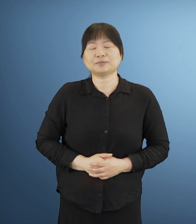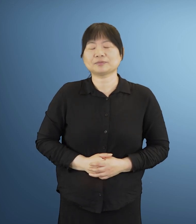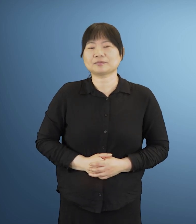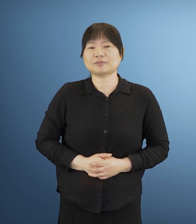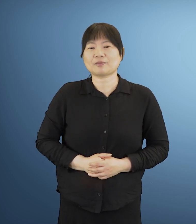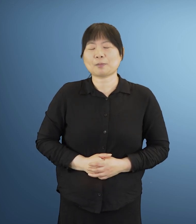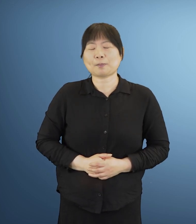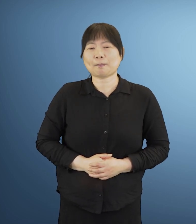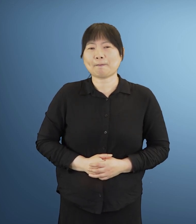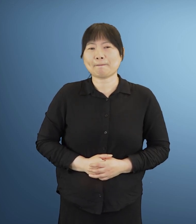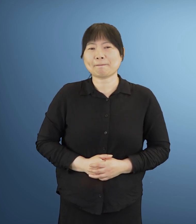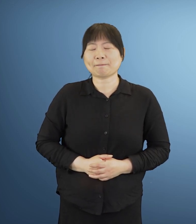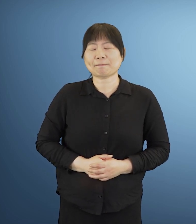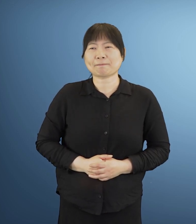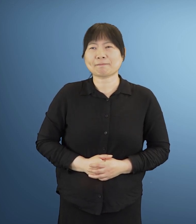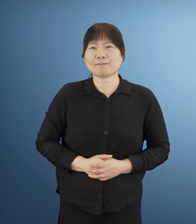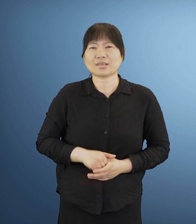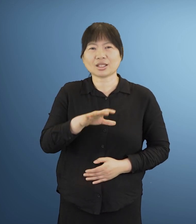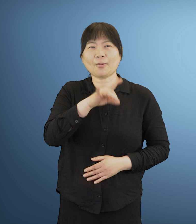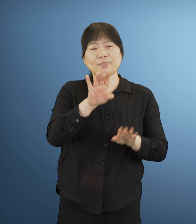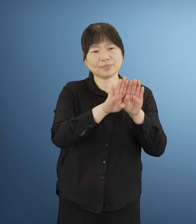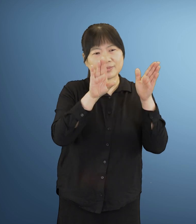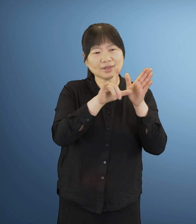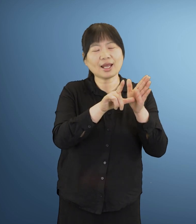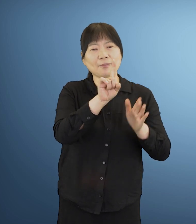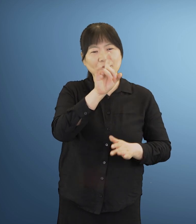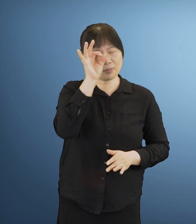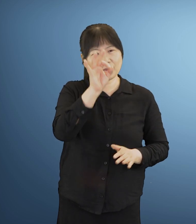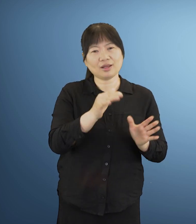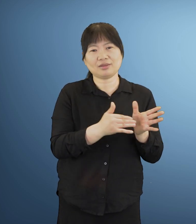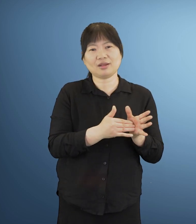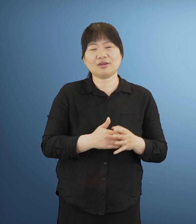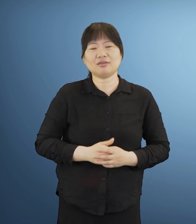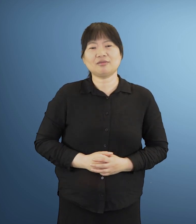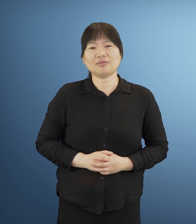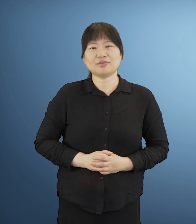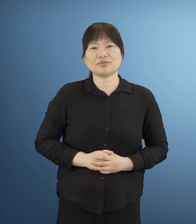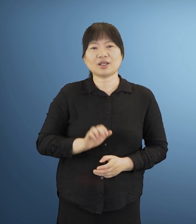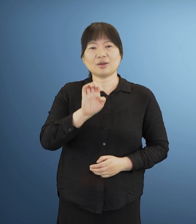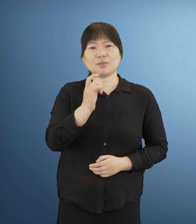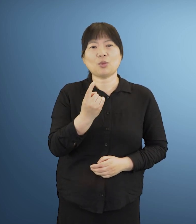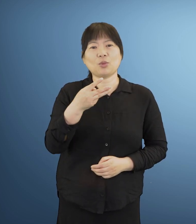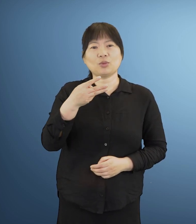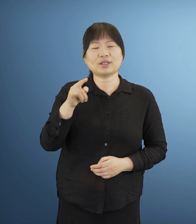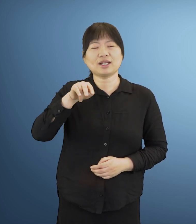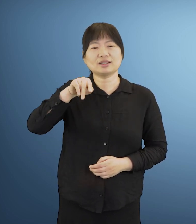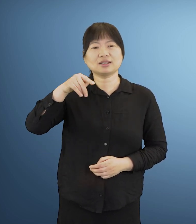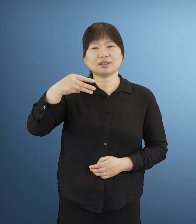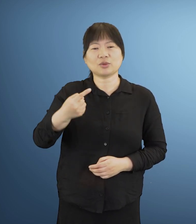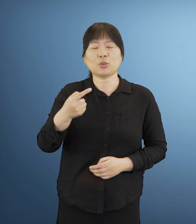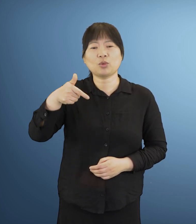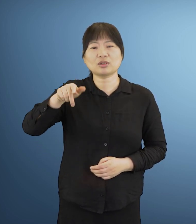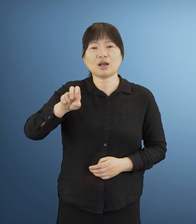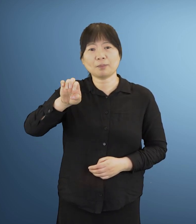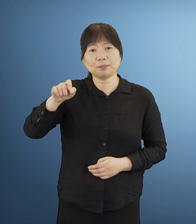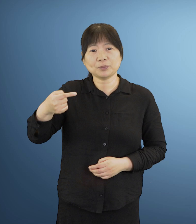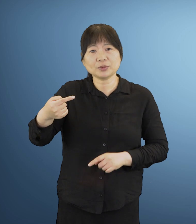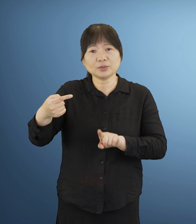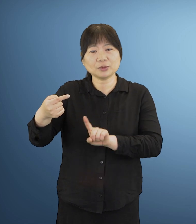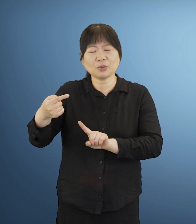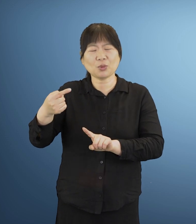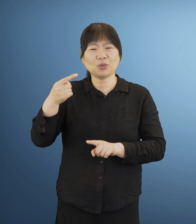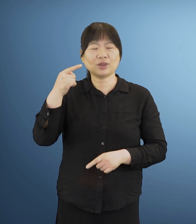막 그 개봉되었을 때 한번 봤을 때 그 포레스트 검프가 좀